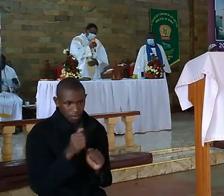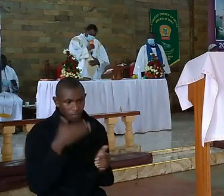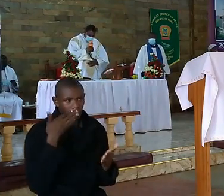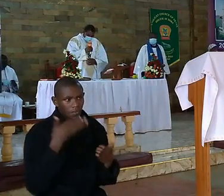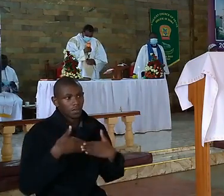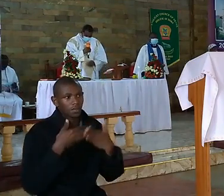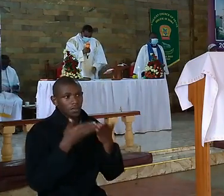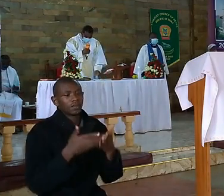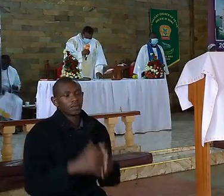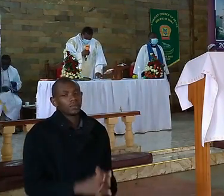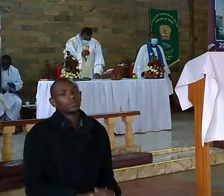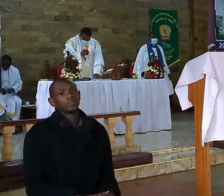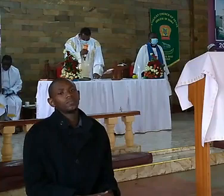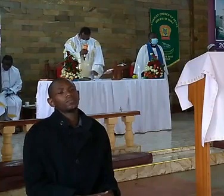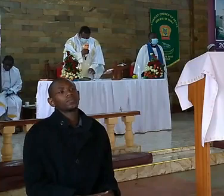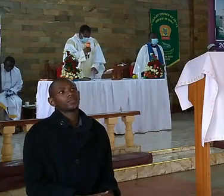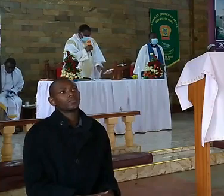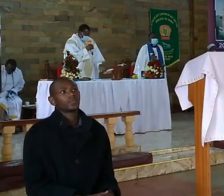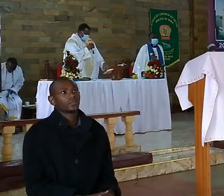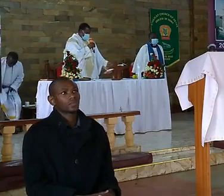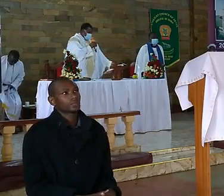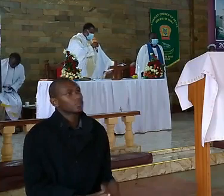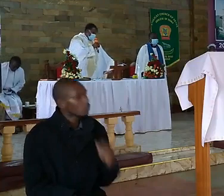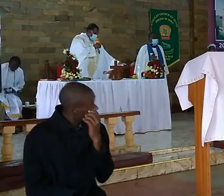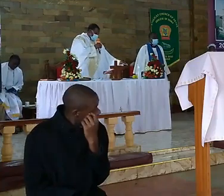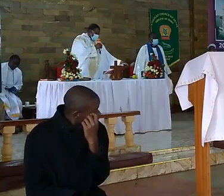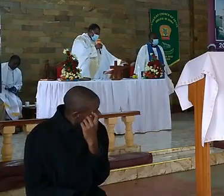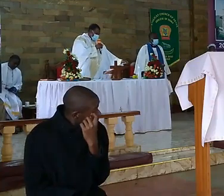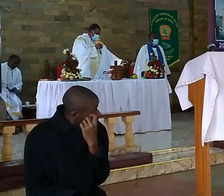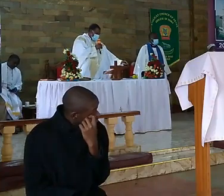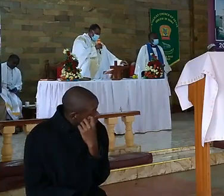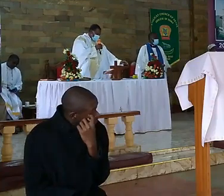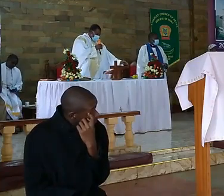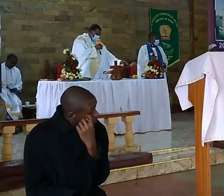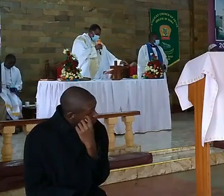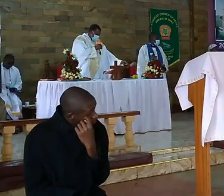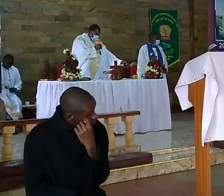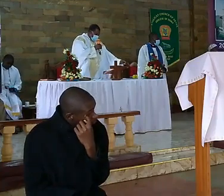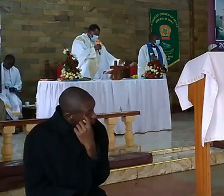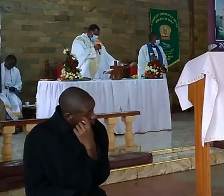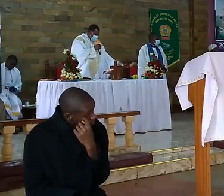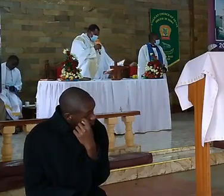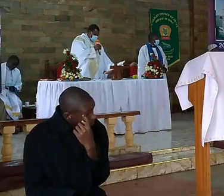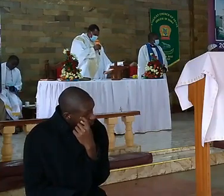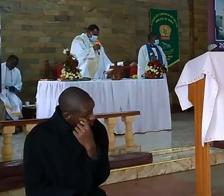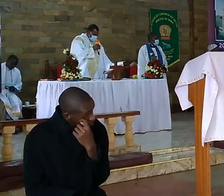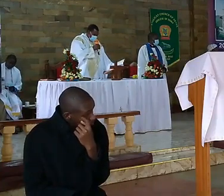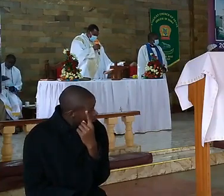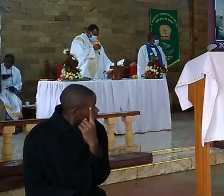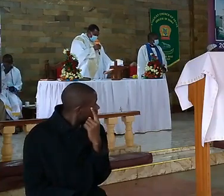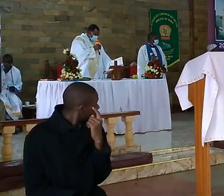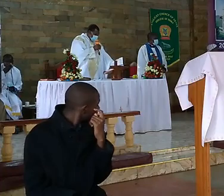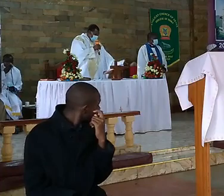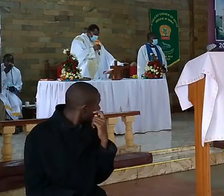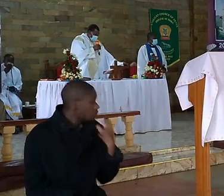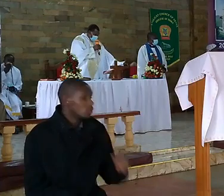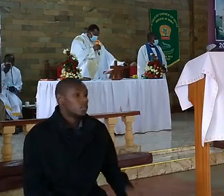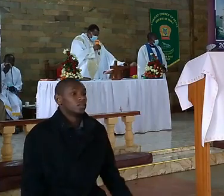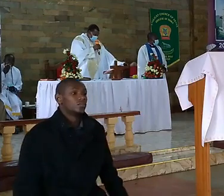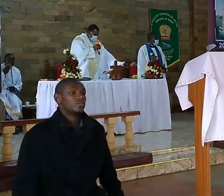maratũrũmĩrĩra oya thimũ yaku nĩgetha ũheane mũhothi waku wa kiumia gĩcunjĩ gĩa ikũmi arĩa